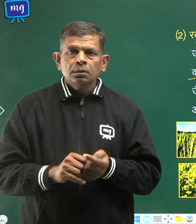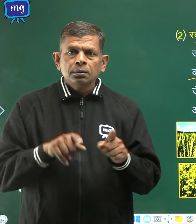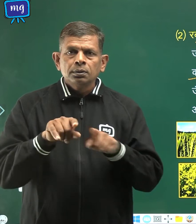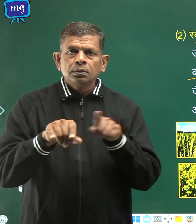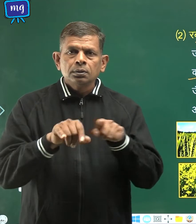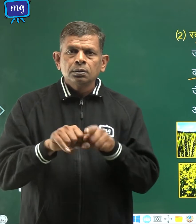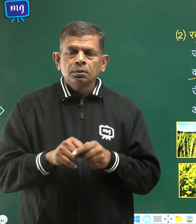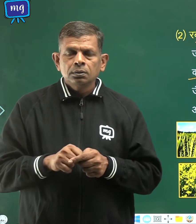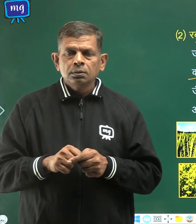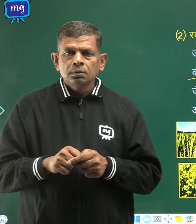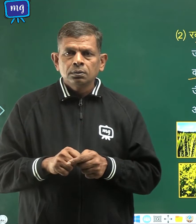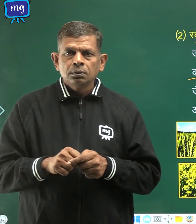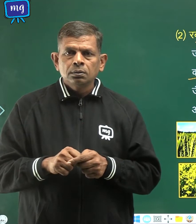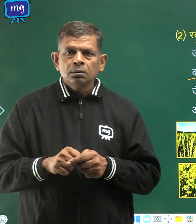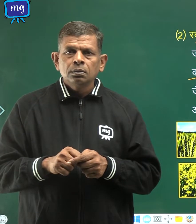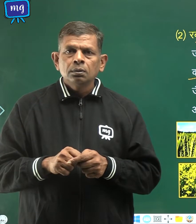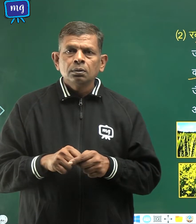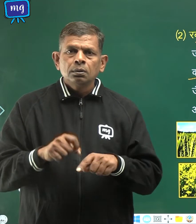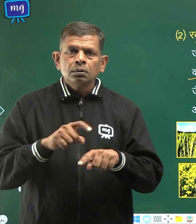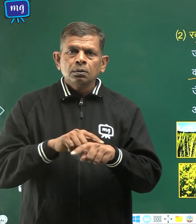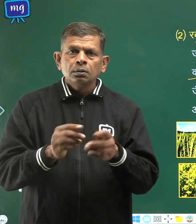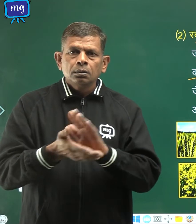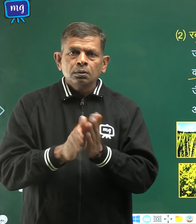जैसे गेहूं,